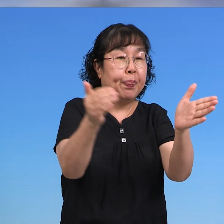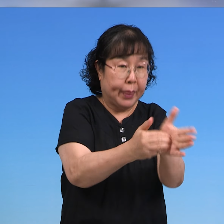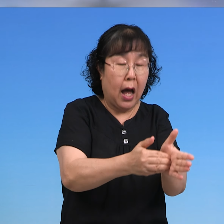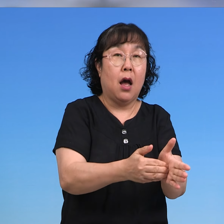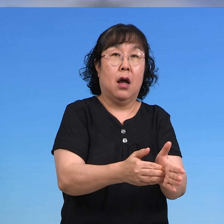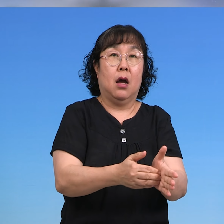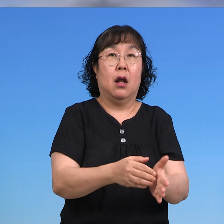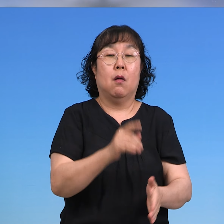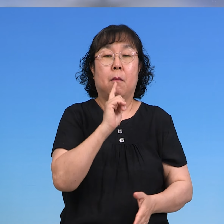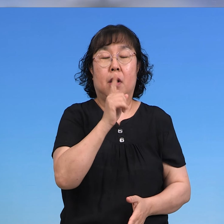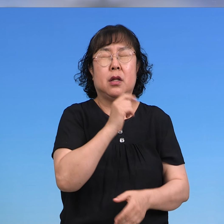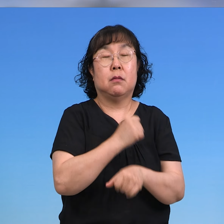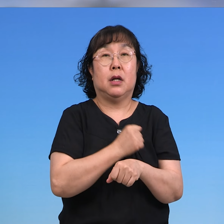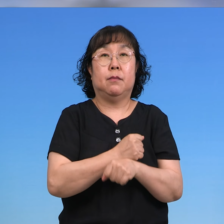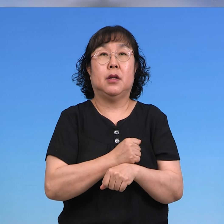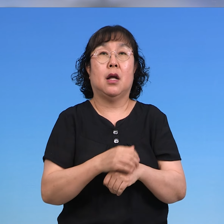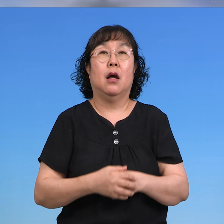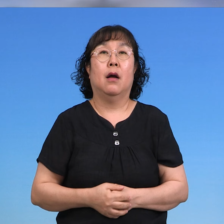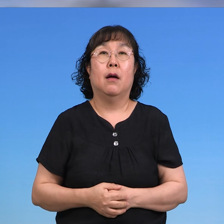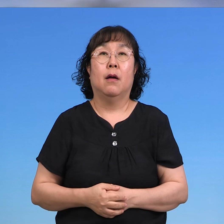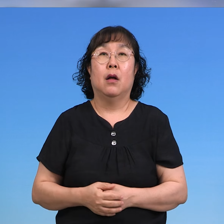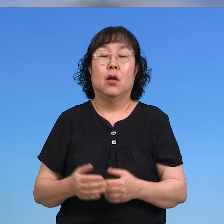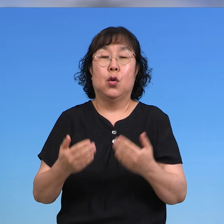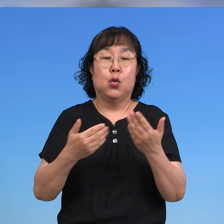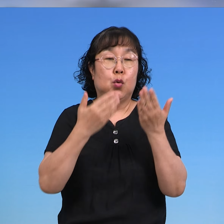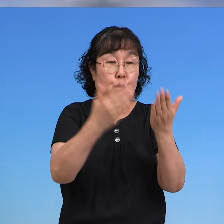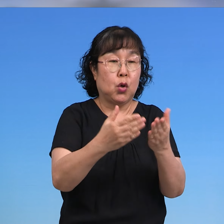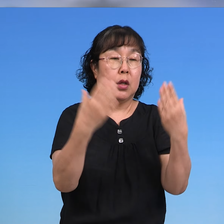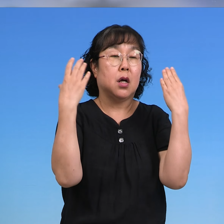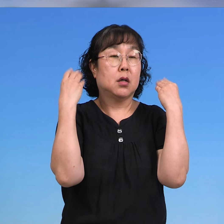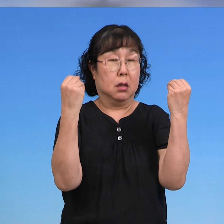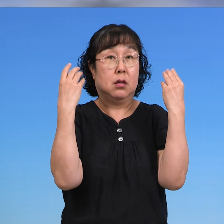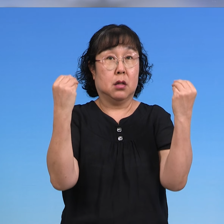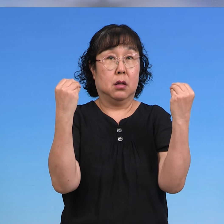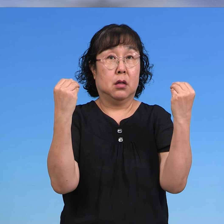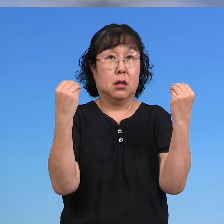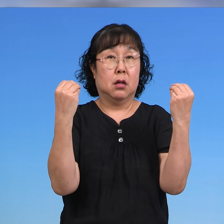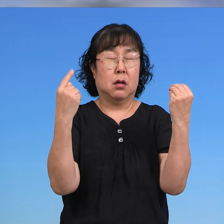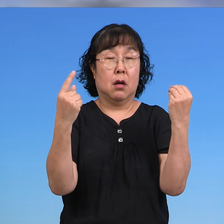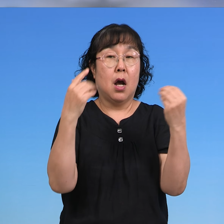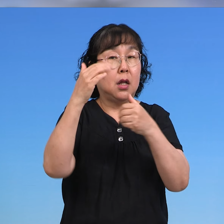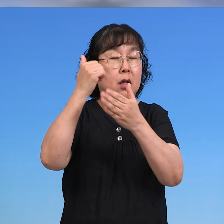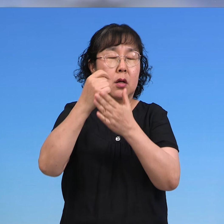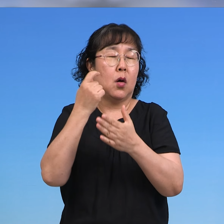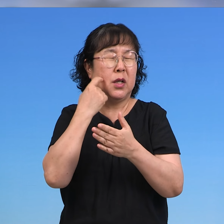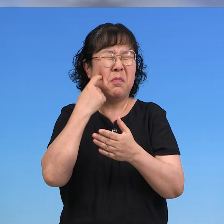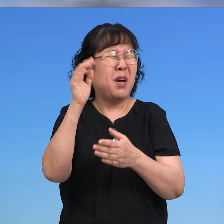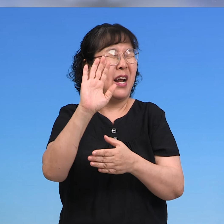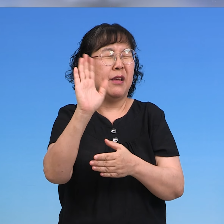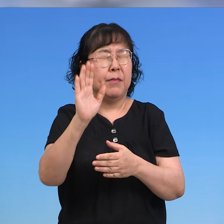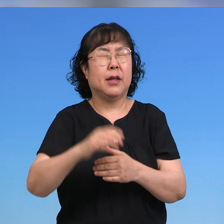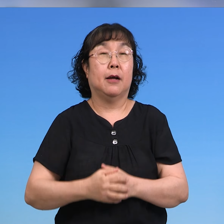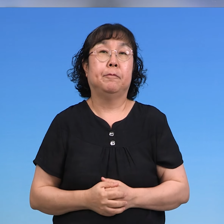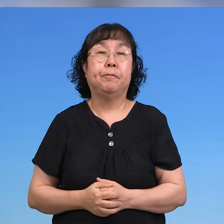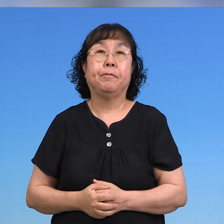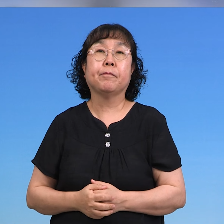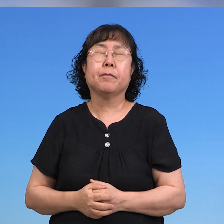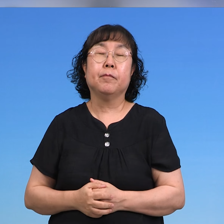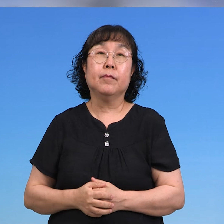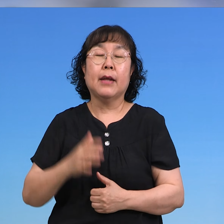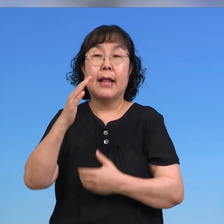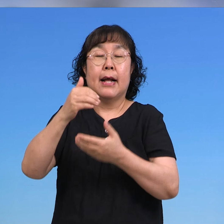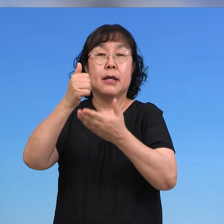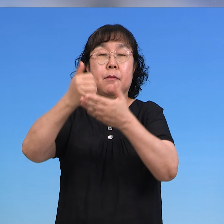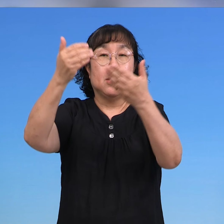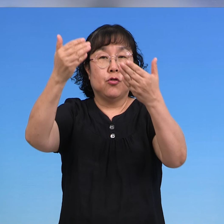하나님이 뭐 과장법을 혹은 막 심지어 거짓말하고 계시는 겁니까? 이거 잘 들어보세요. 지금 하나님께서